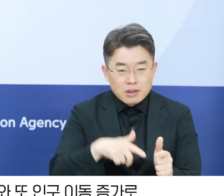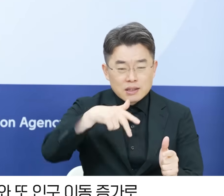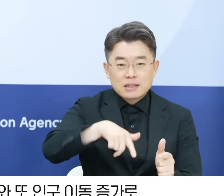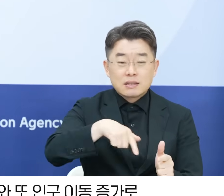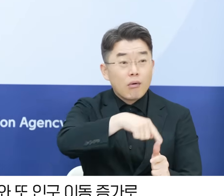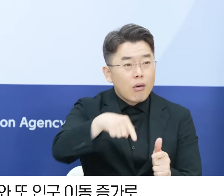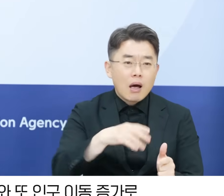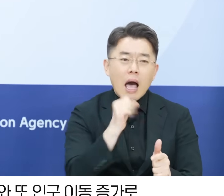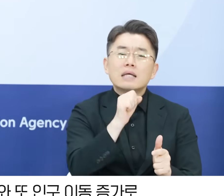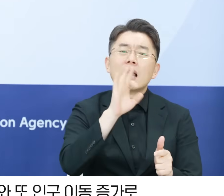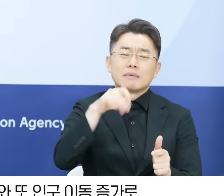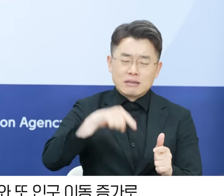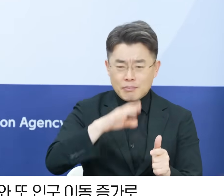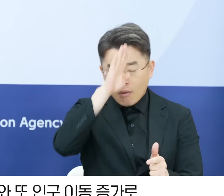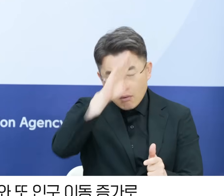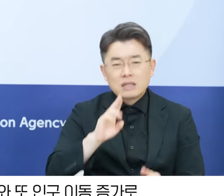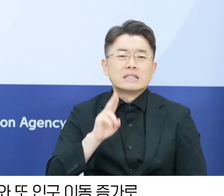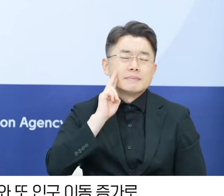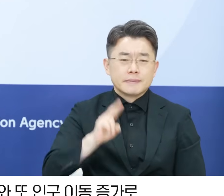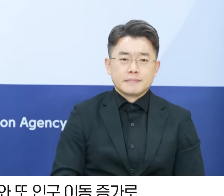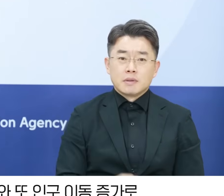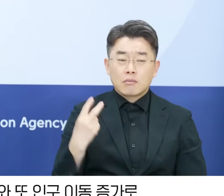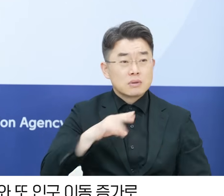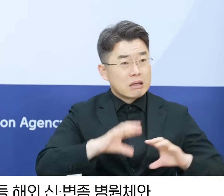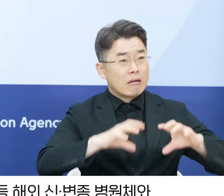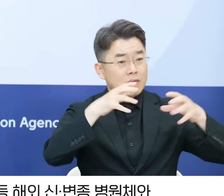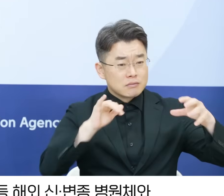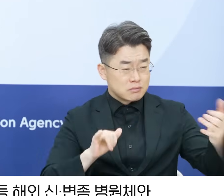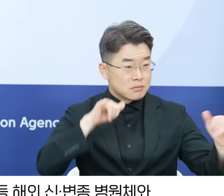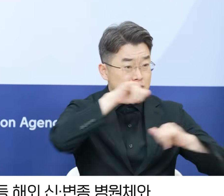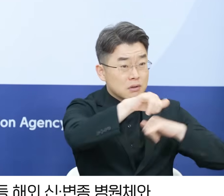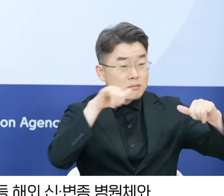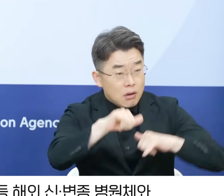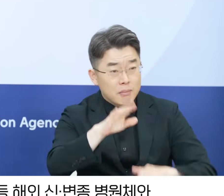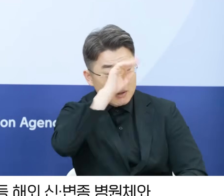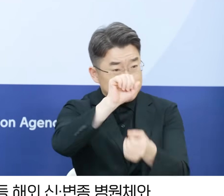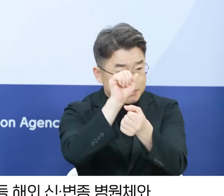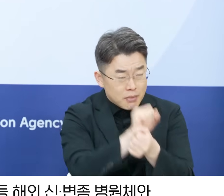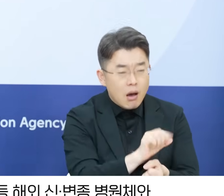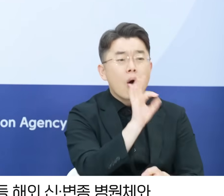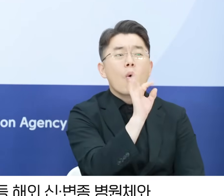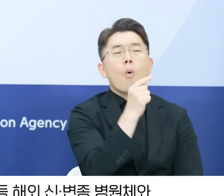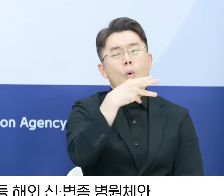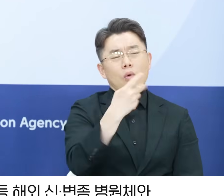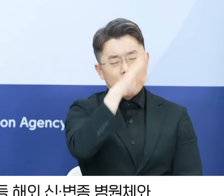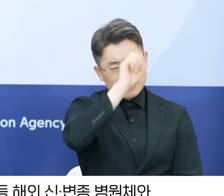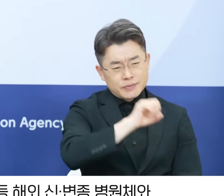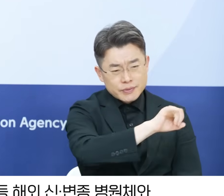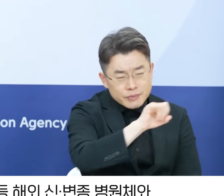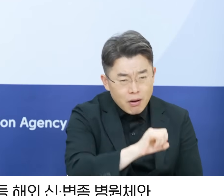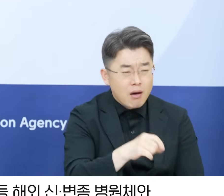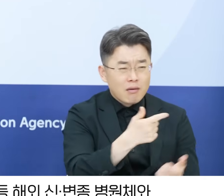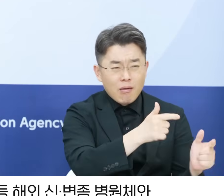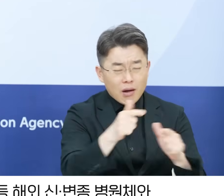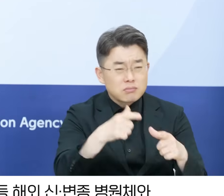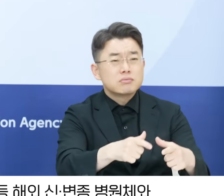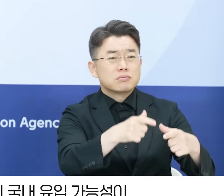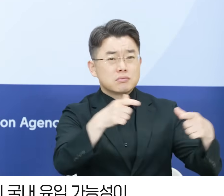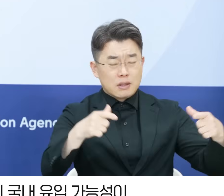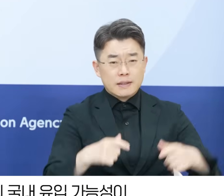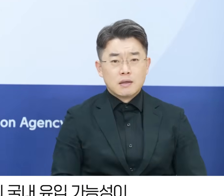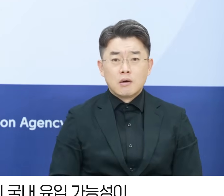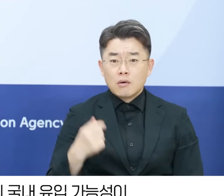함께 국제 교류 확대와 또 인구 이동 증가로 오로푸치열 또 오즈 바이러스 등 해외 신변종